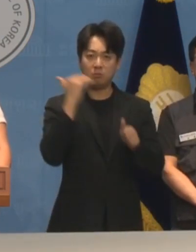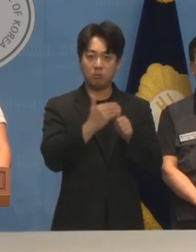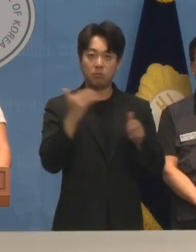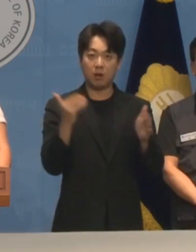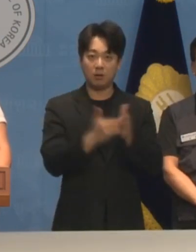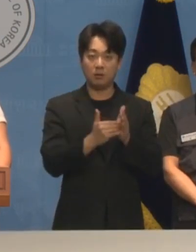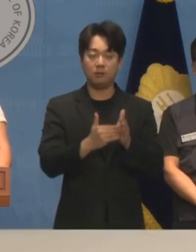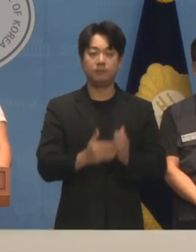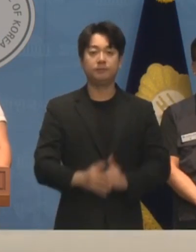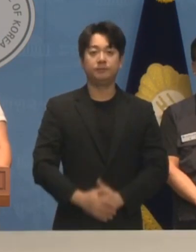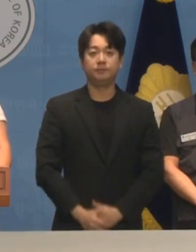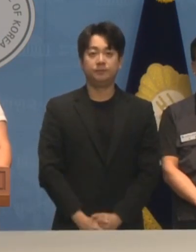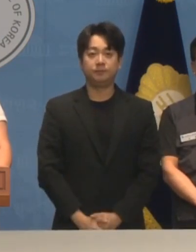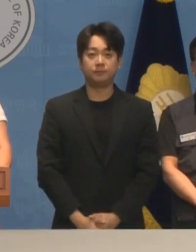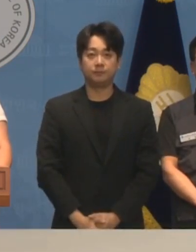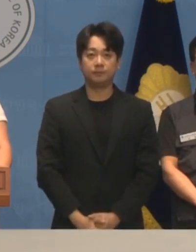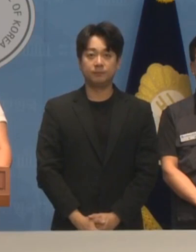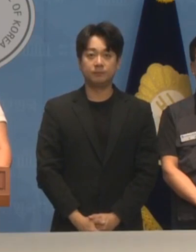했습니다.